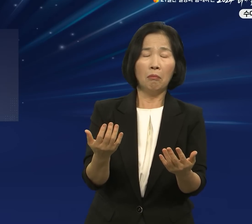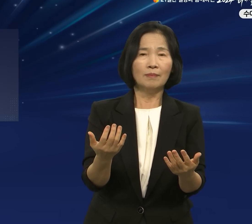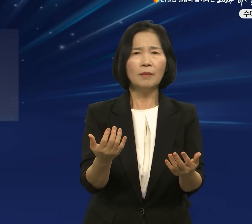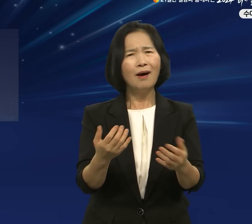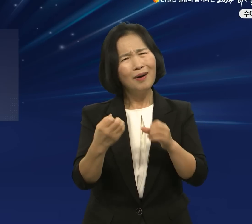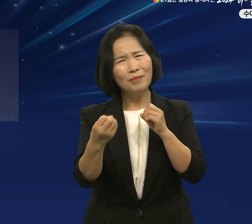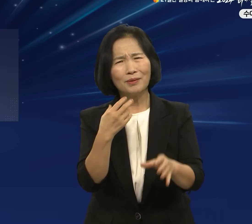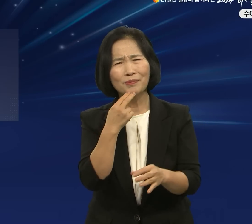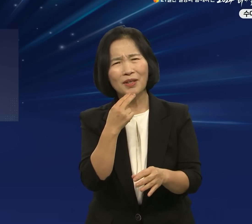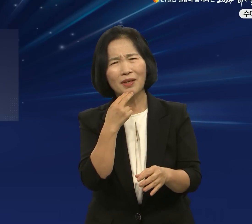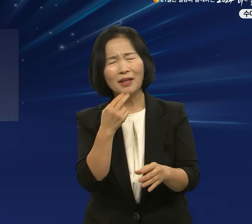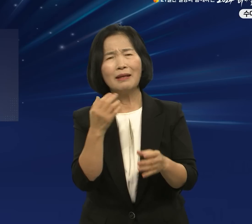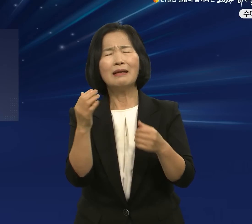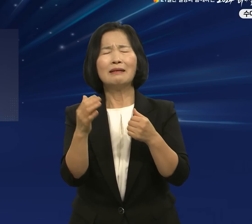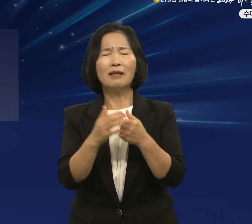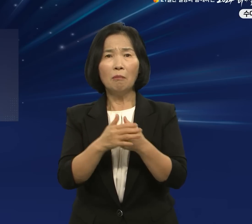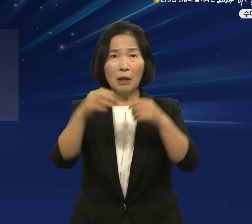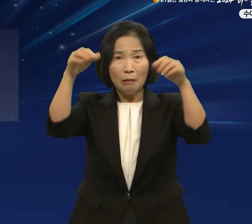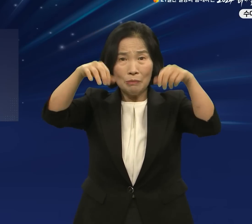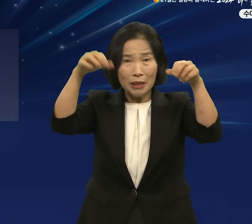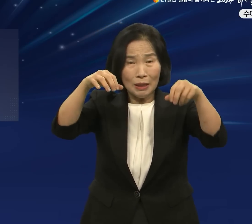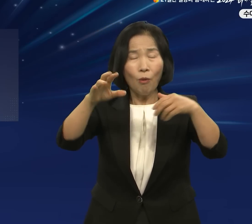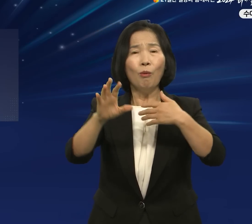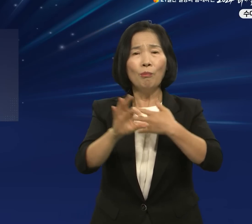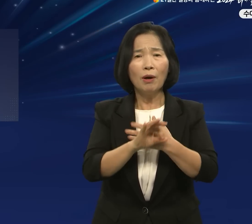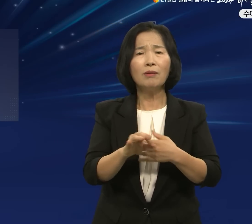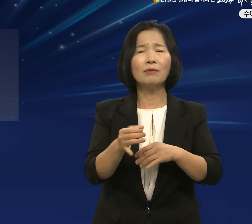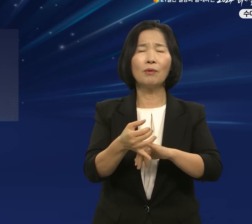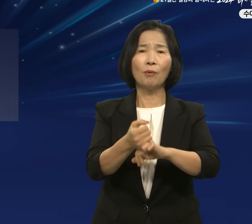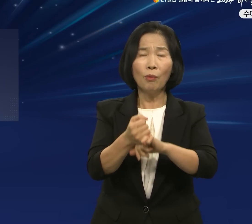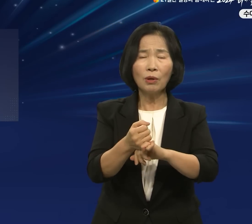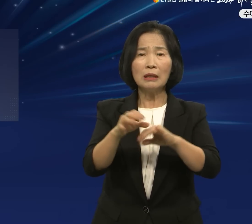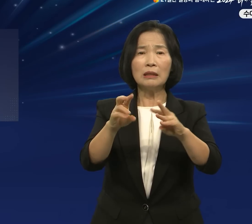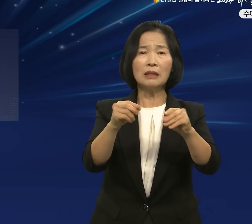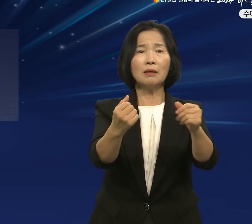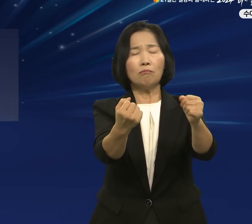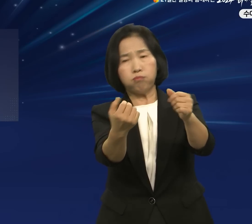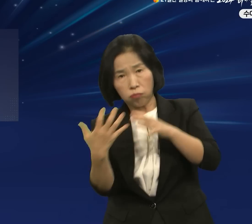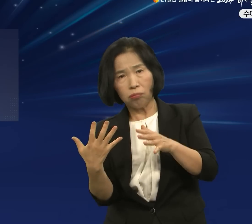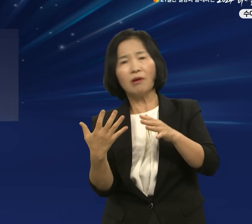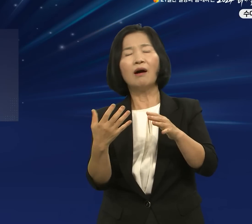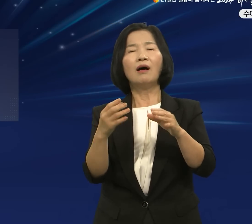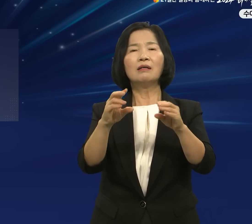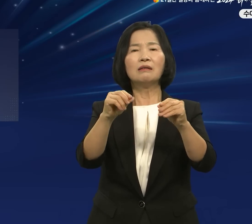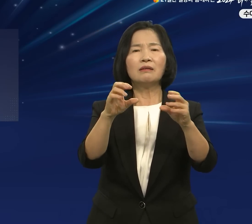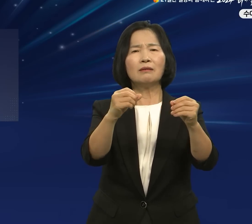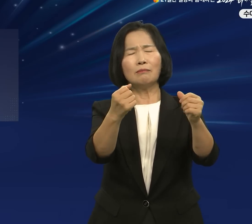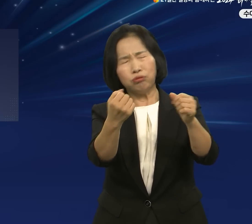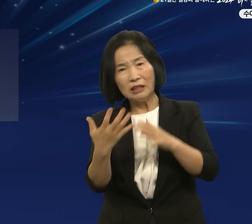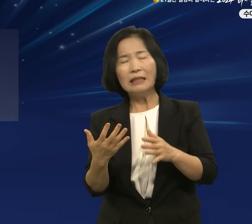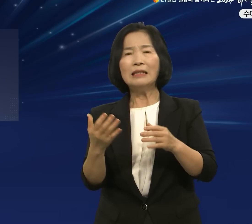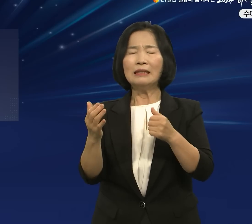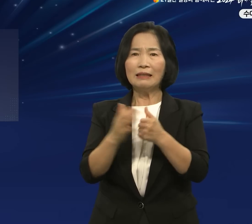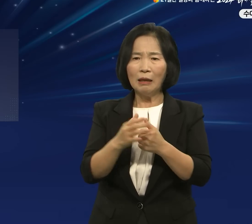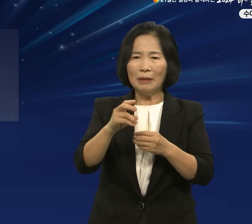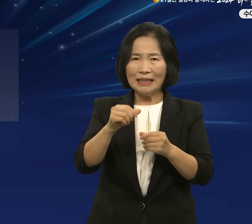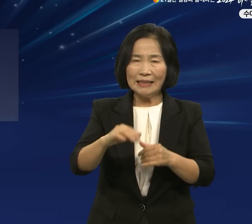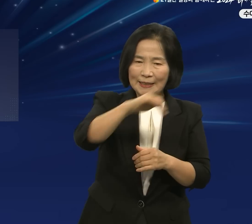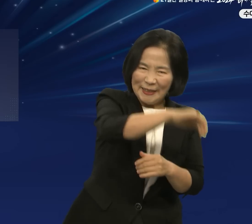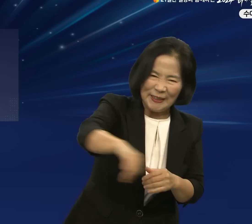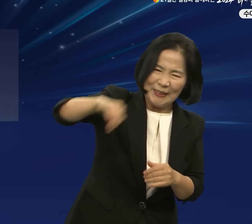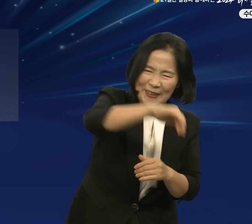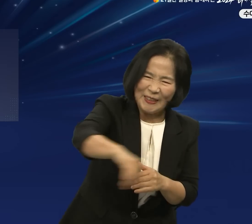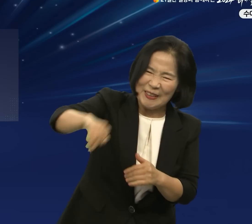여름철 장마철만 되면은 밤낮으로 그 물길을 다시 내고 토사를 치워야